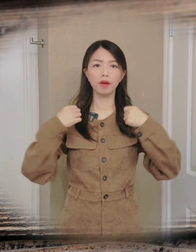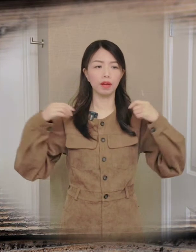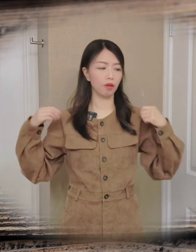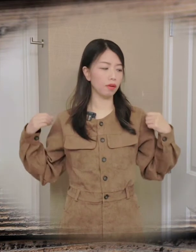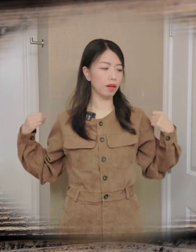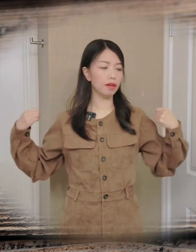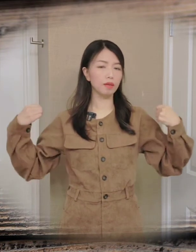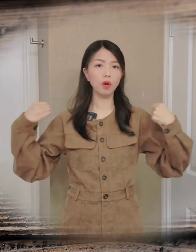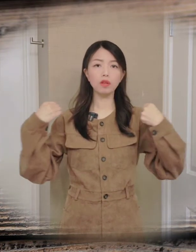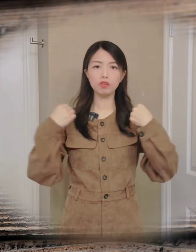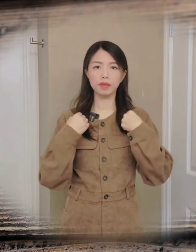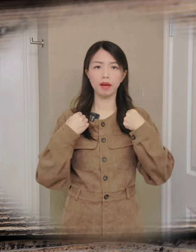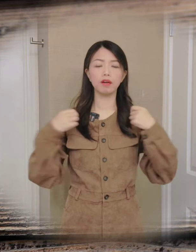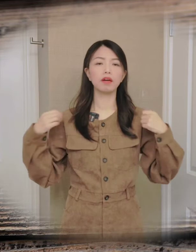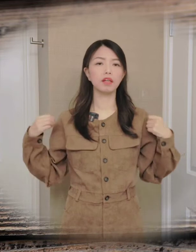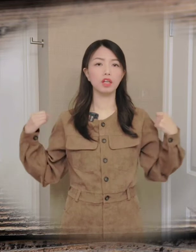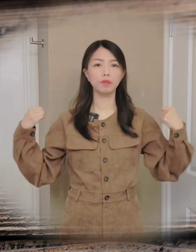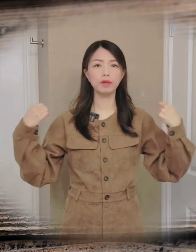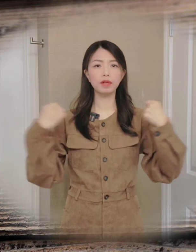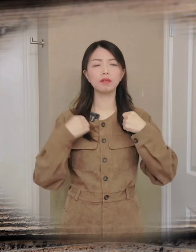것처럼 이렇게 표현해 주시면 돼요.